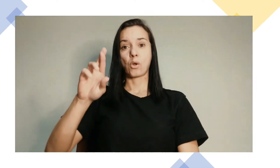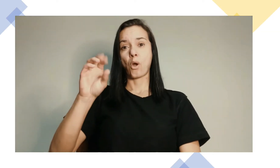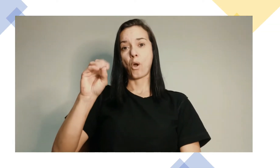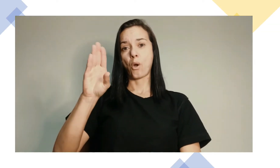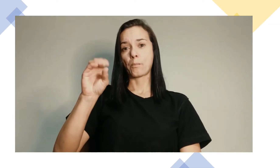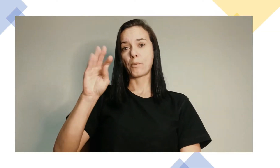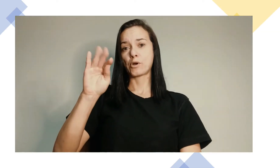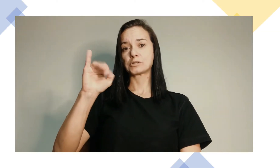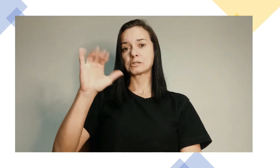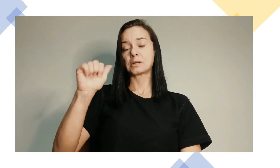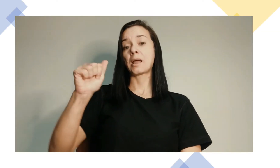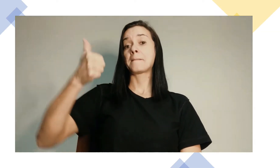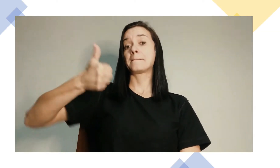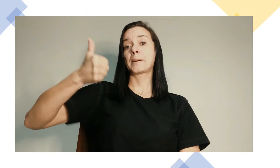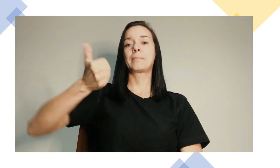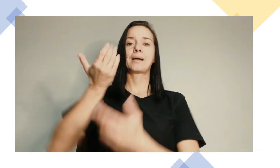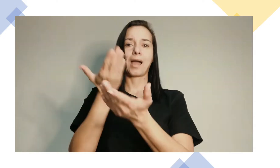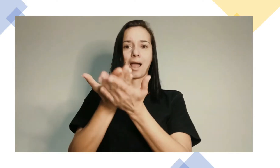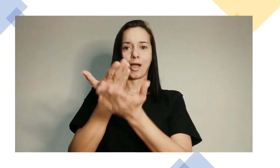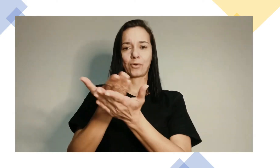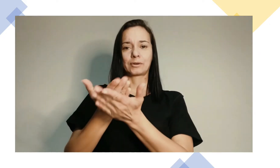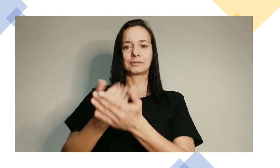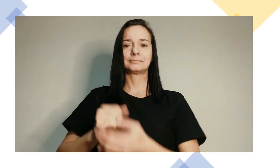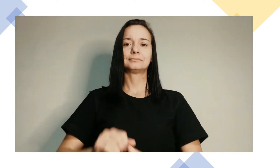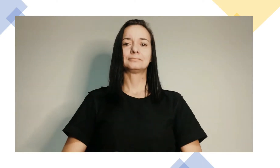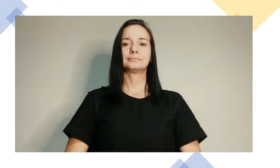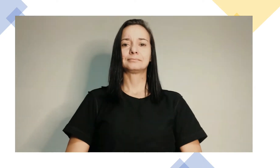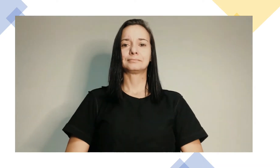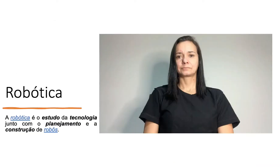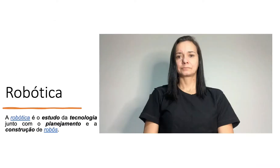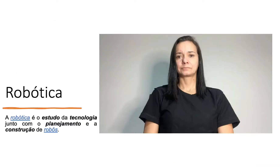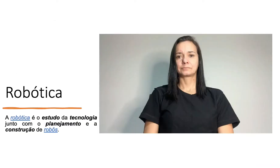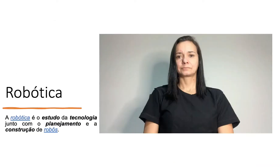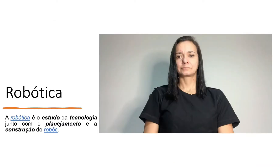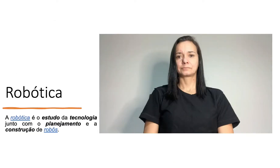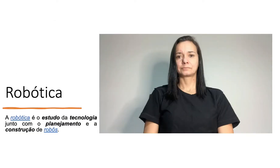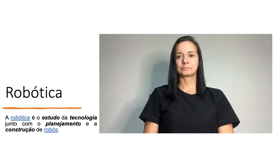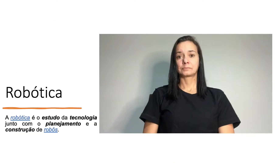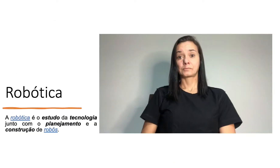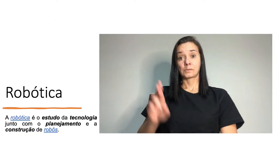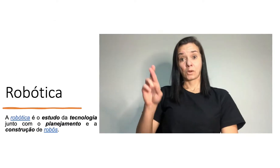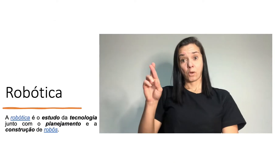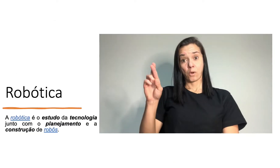Curso de Robótica, primeira aula.